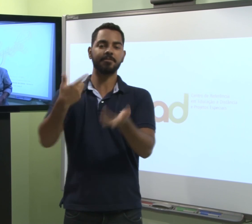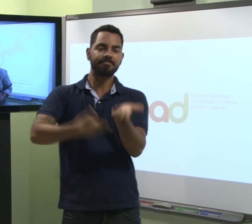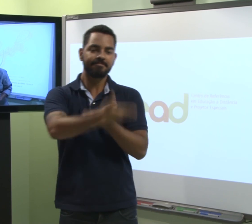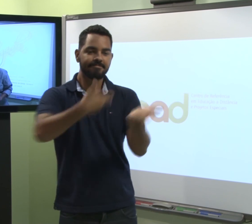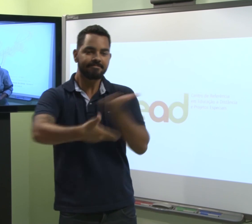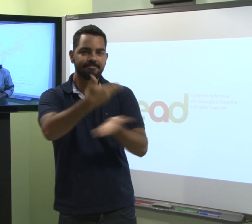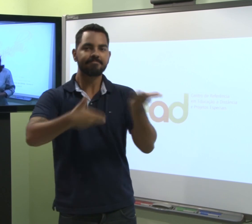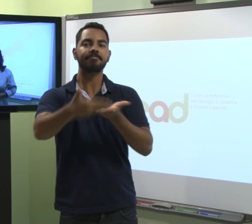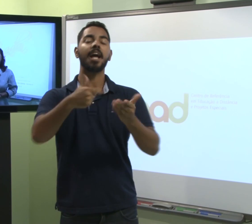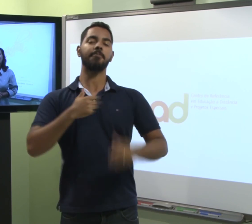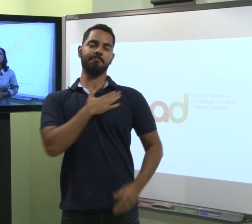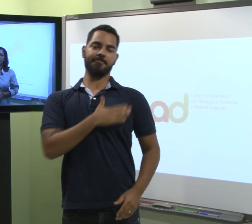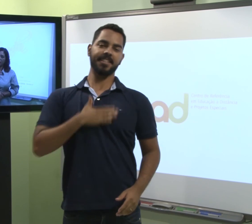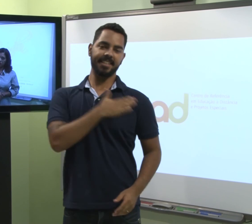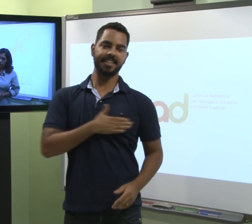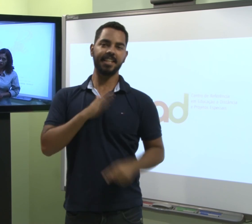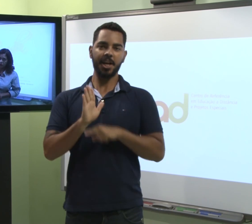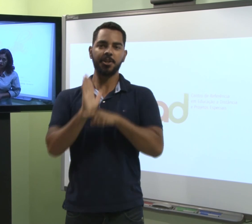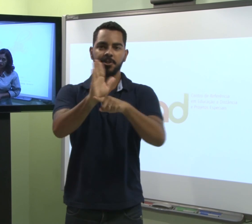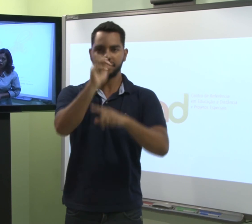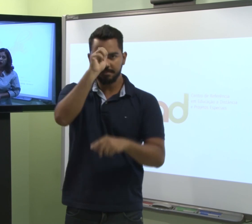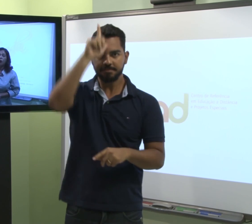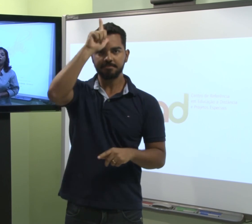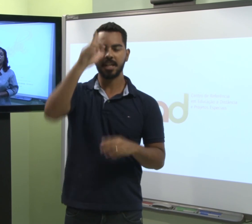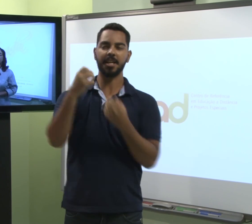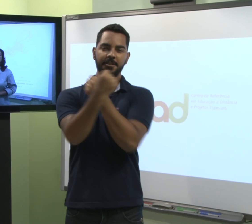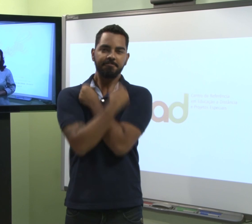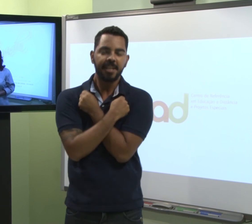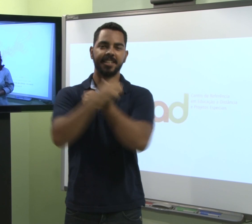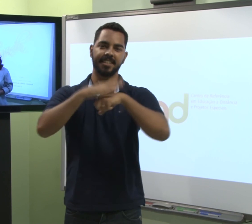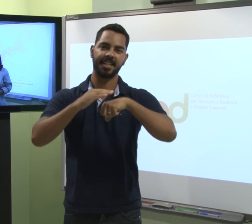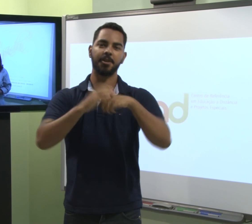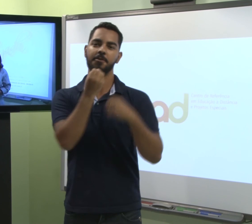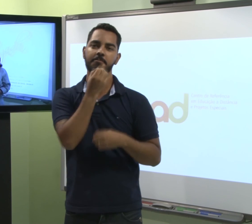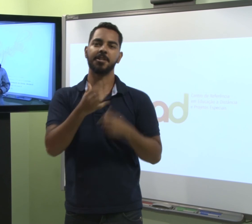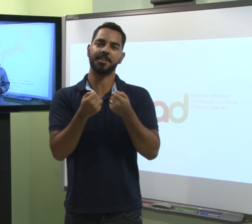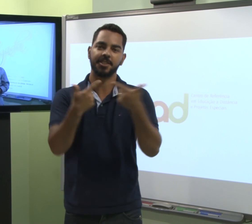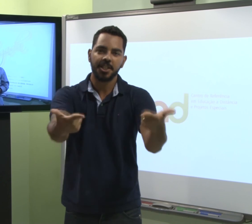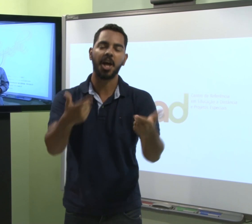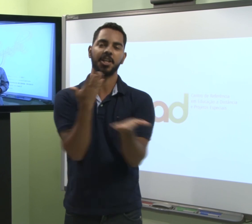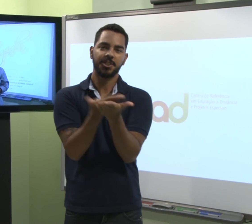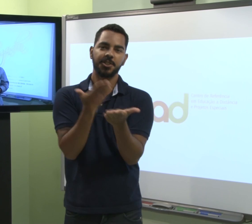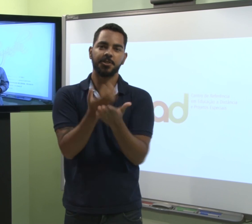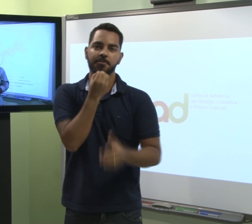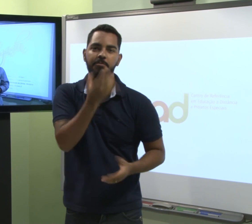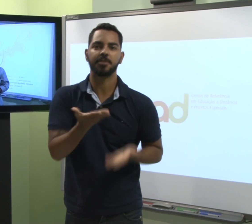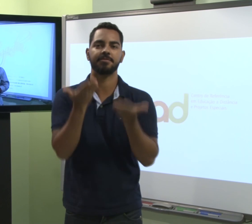prazerosa. Um abraço carinhoso a todos, boa sorte e bons estudos.